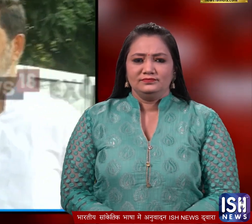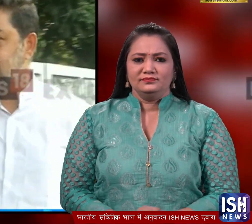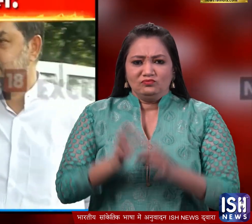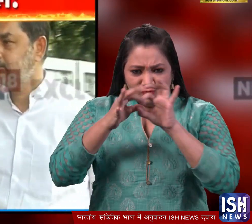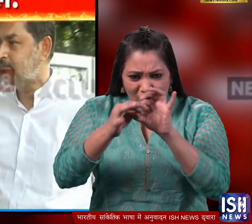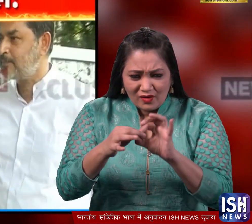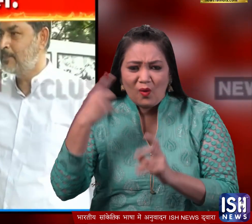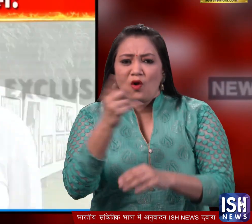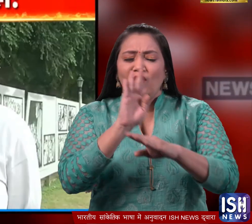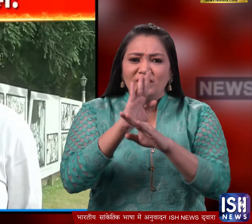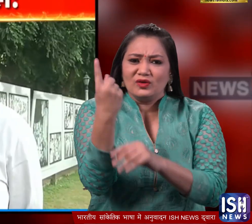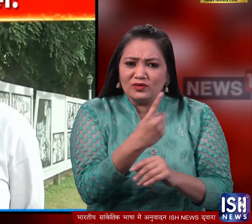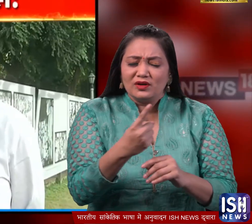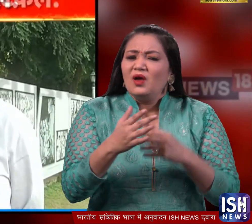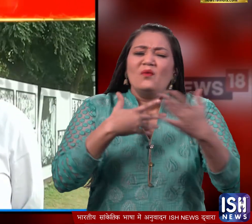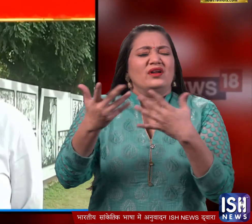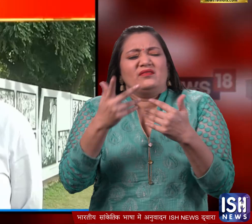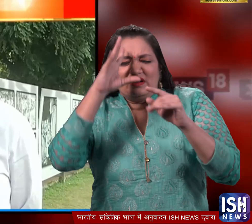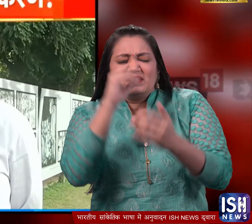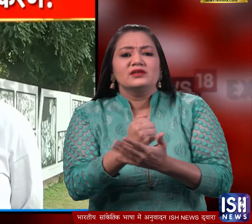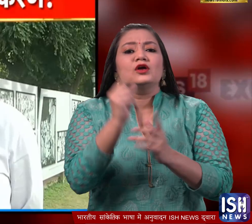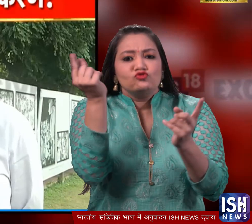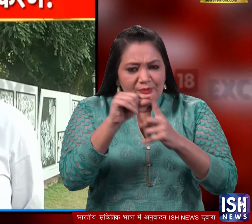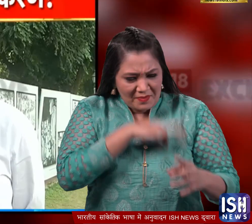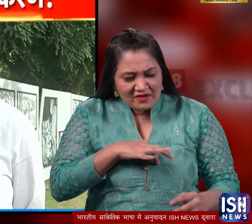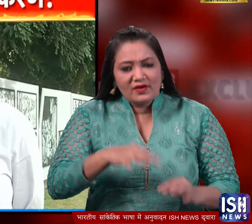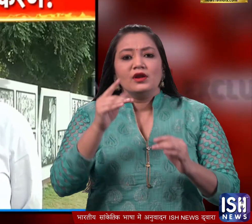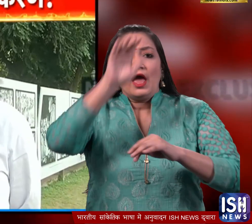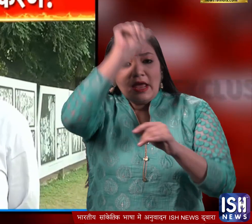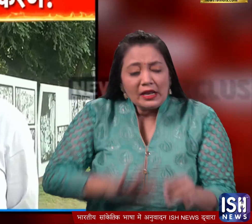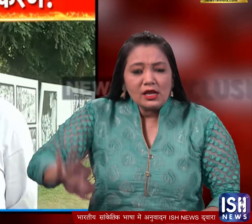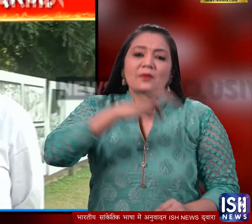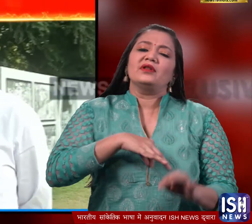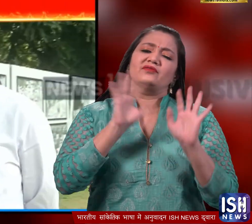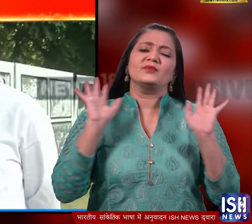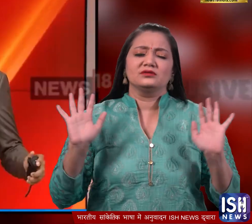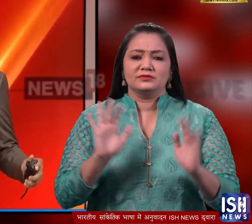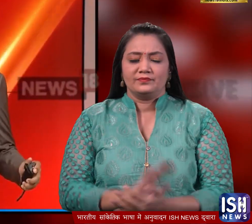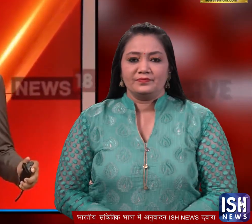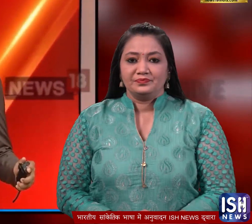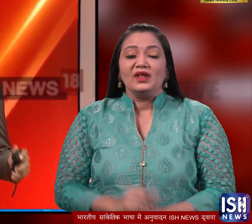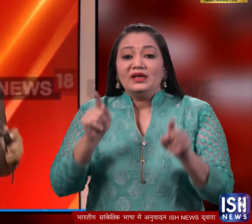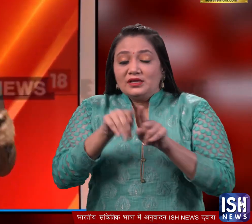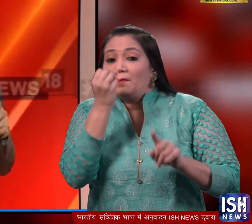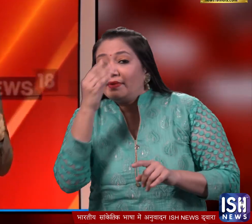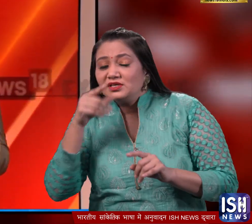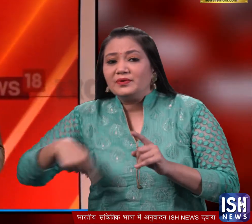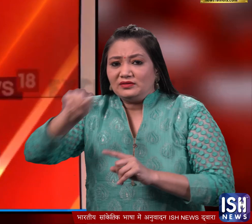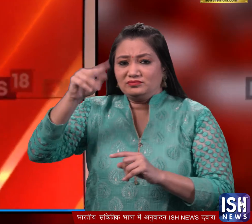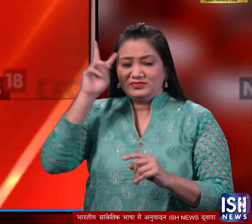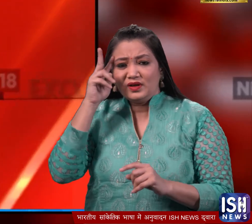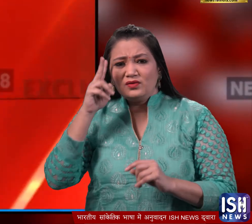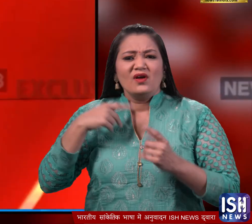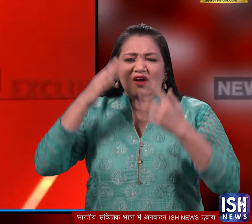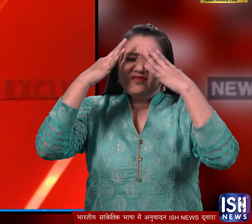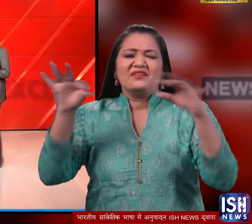गठबंधन होगा या कांग्रेस अकेले ही लड़ेगी? जो भी होगा बहुत अच्छा होगा, उत्तर प्रदेश के लिए अच्छा होगा, देश के लिए अच्छा होगा। वहीं बीजेपी इन अटकलों पर